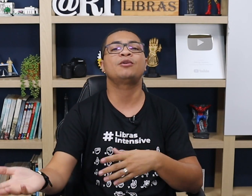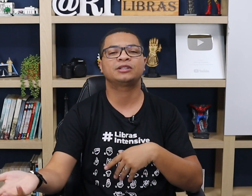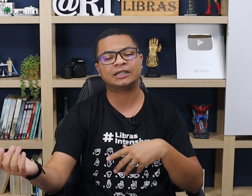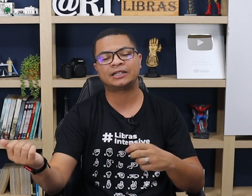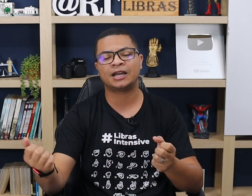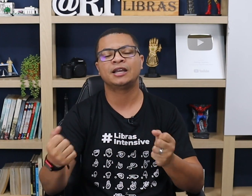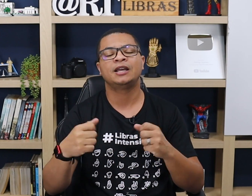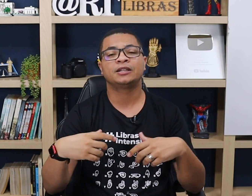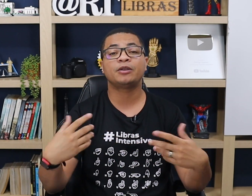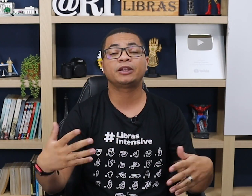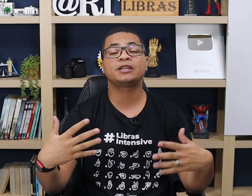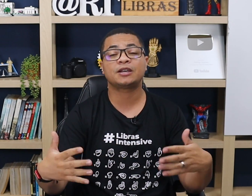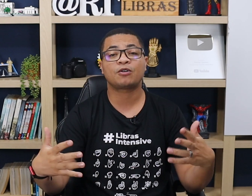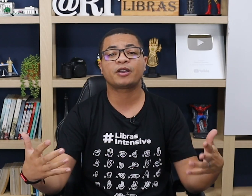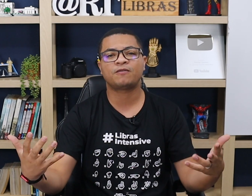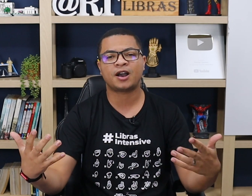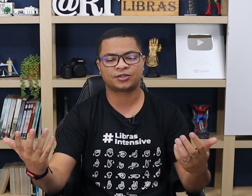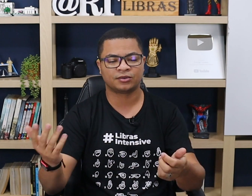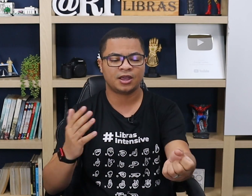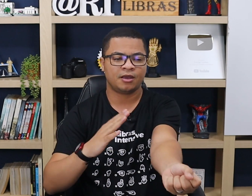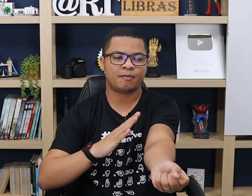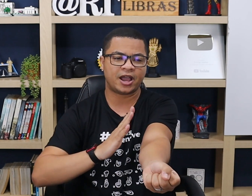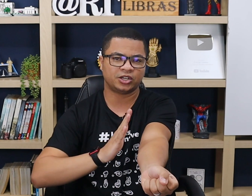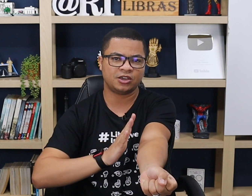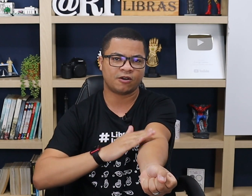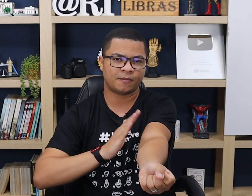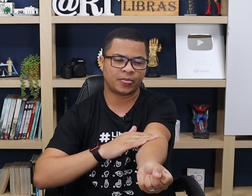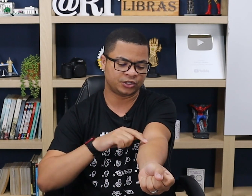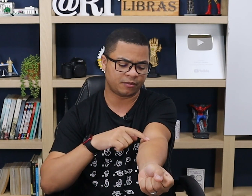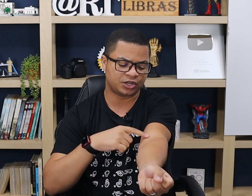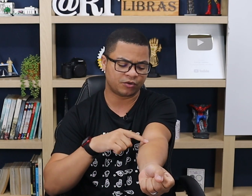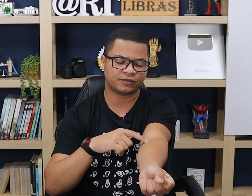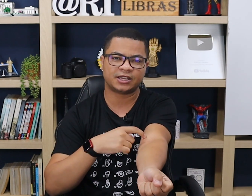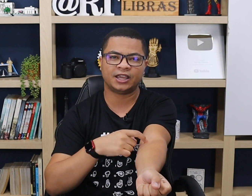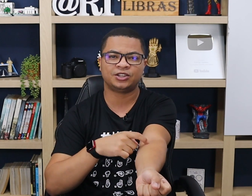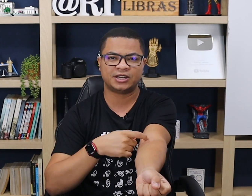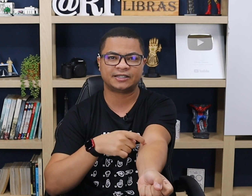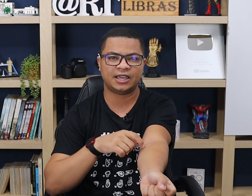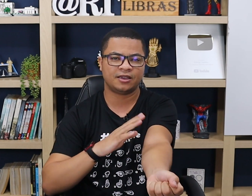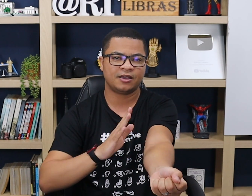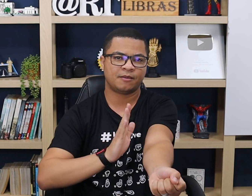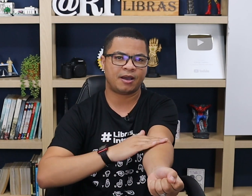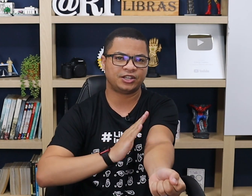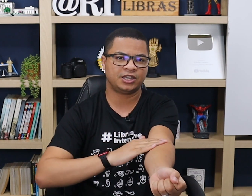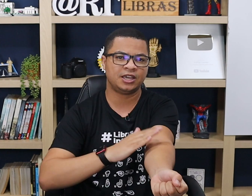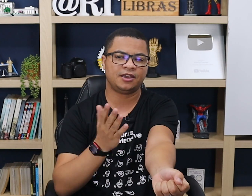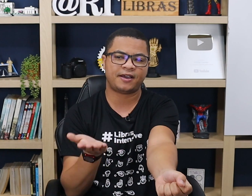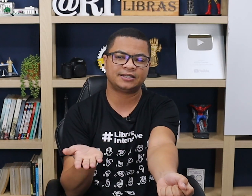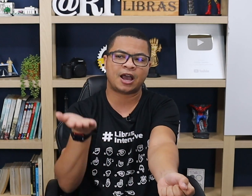alta tá eu hipertensão como é que eu faço bate aqui ó geralmente Aonde você tira sangue bate aqui e faz